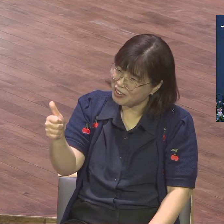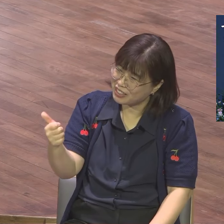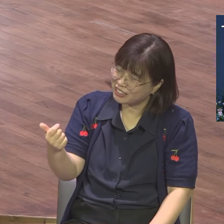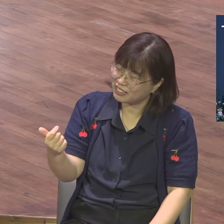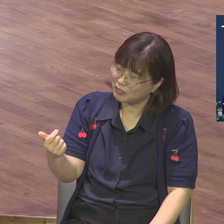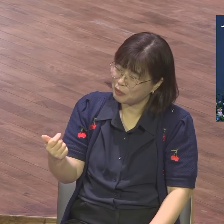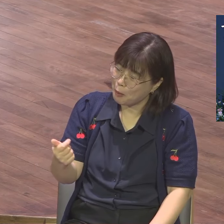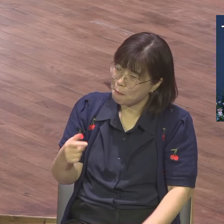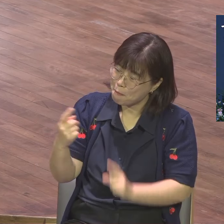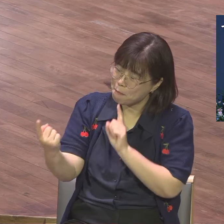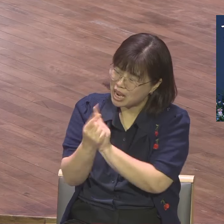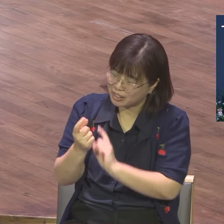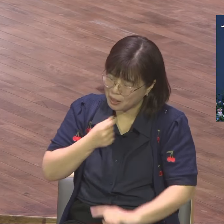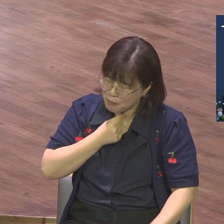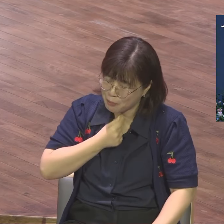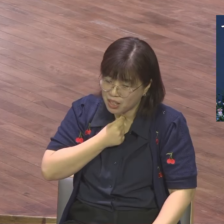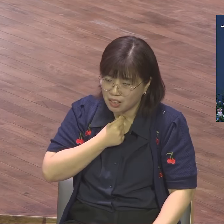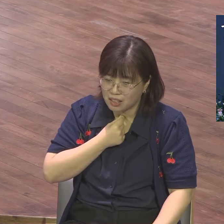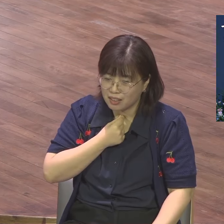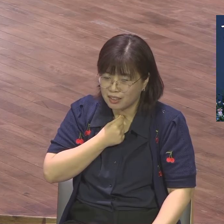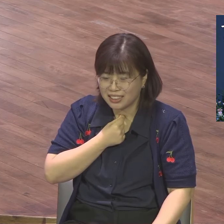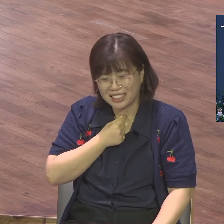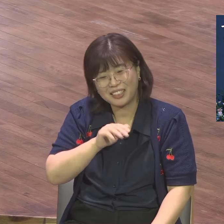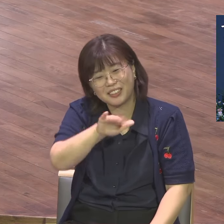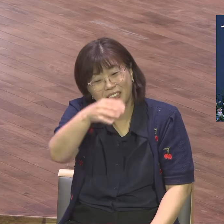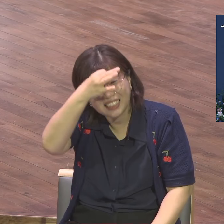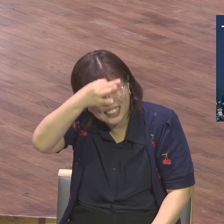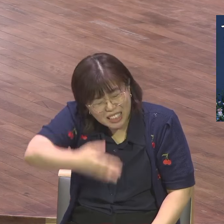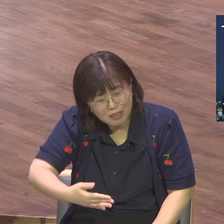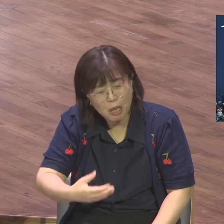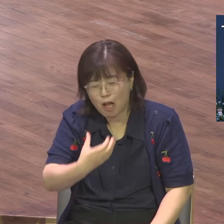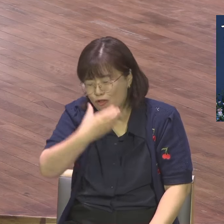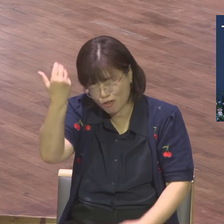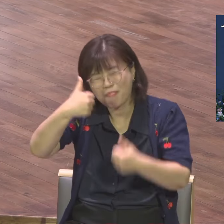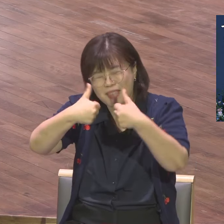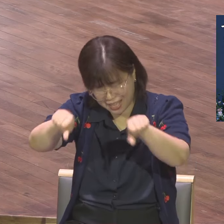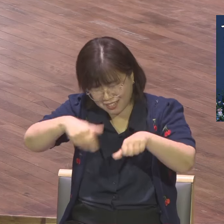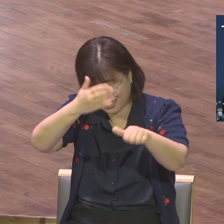있겠지만은 안타깝습니다. 꿈 깨세요.